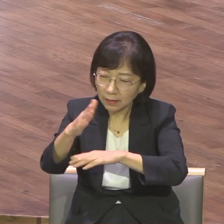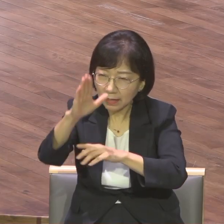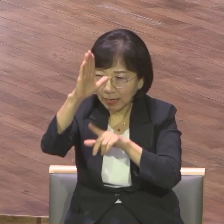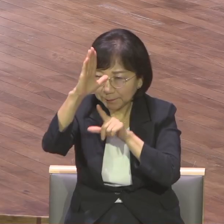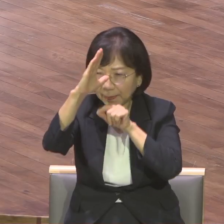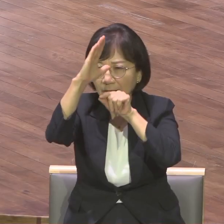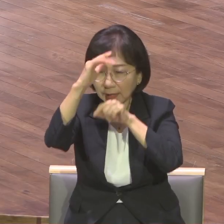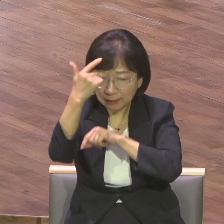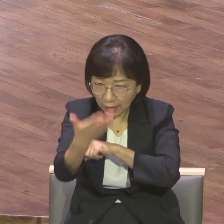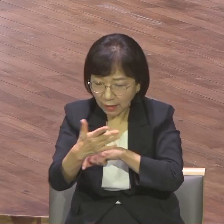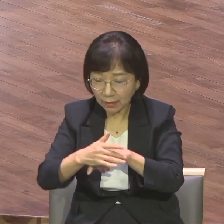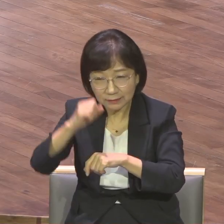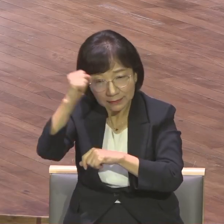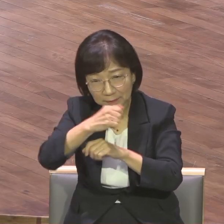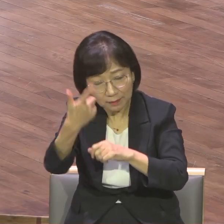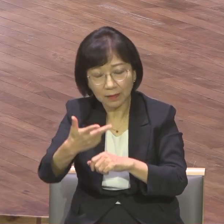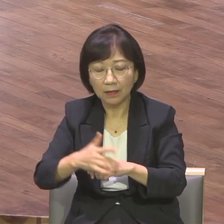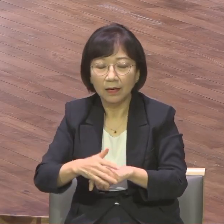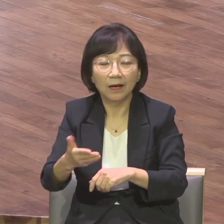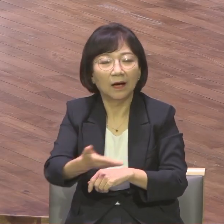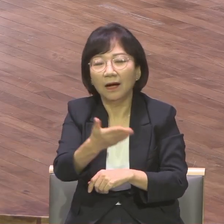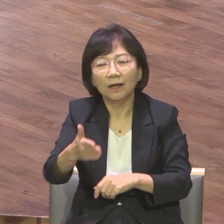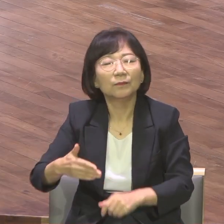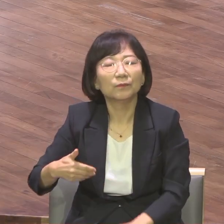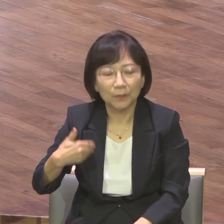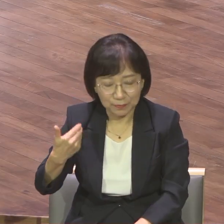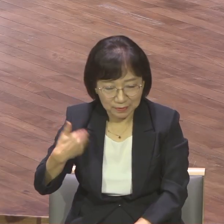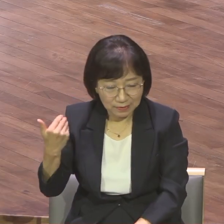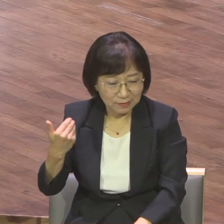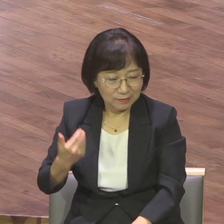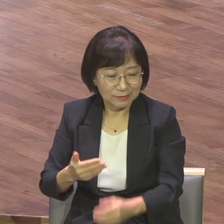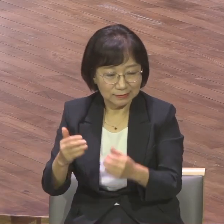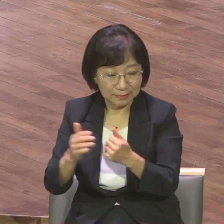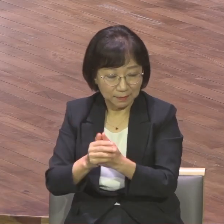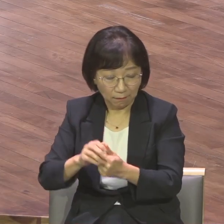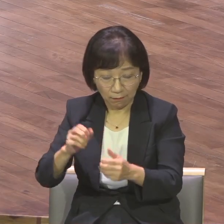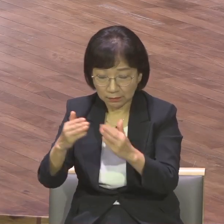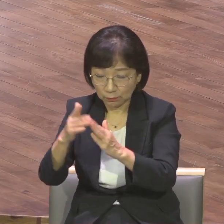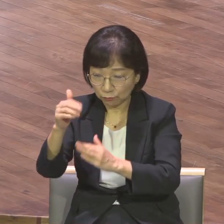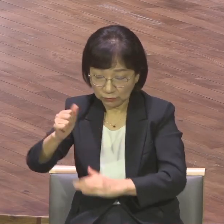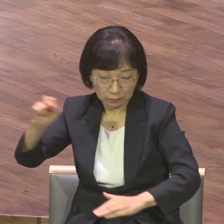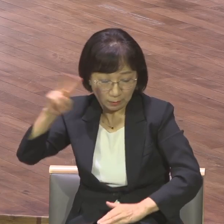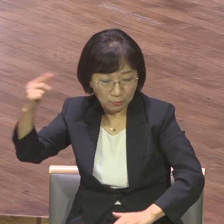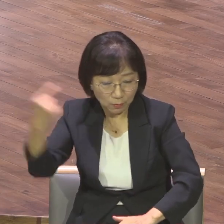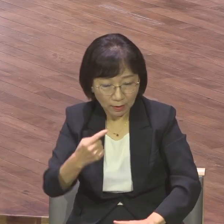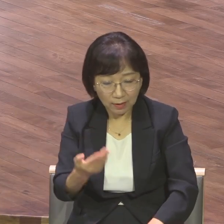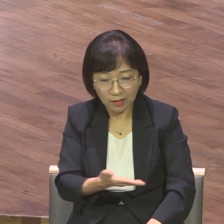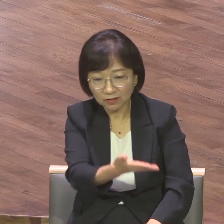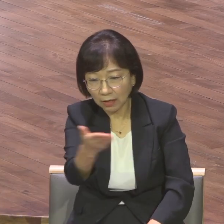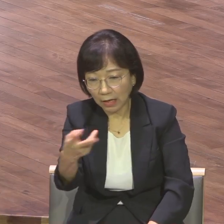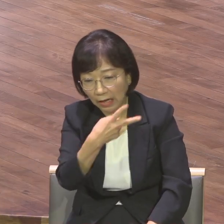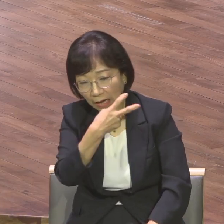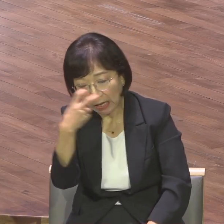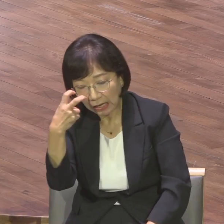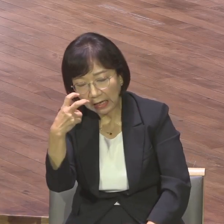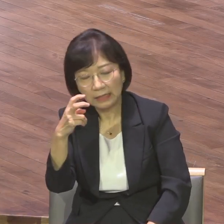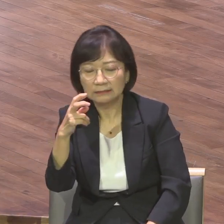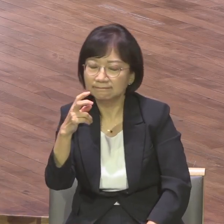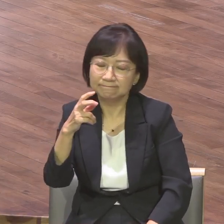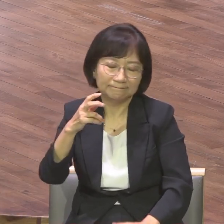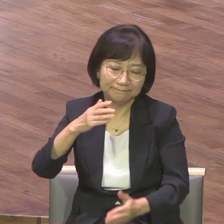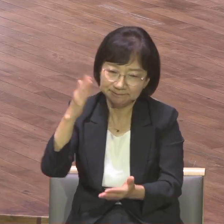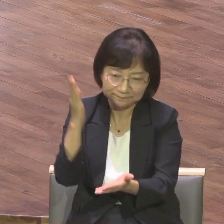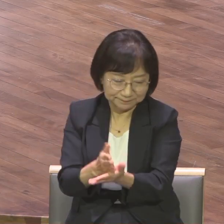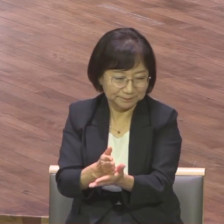닭 울 때 읽는지 새벽 읽는지 너희가 알지 못함이라. 그가 호련히 와서 너희가 자는 것을 보지 않도록 하라.